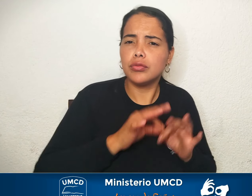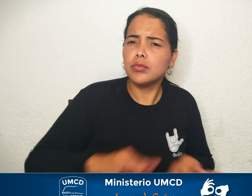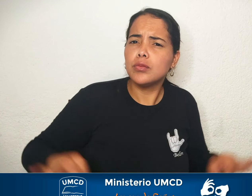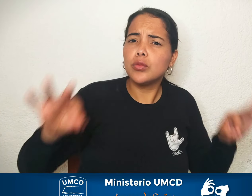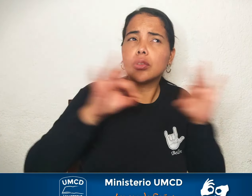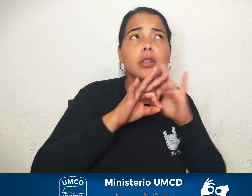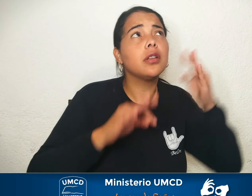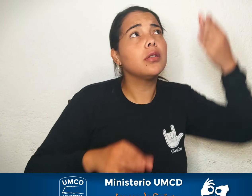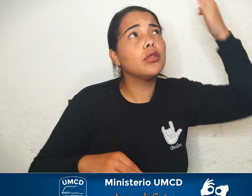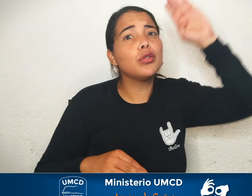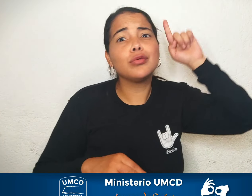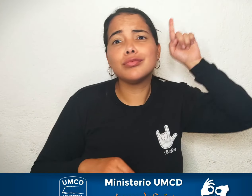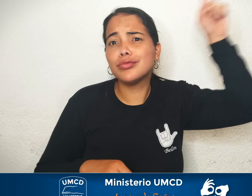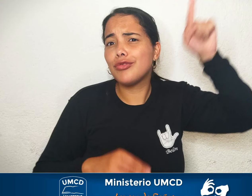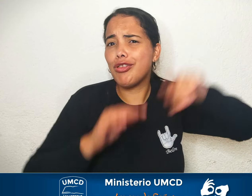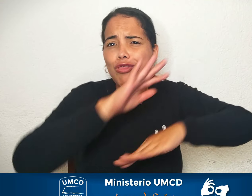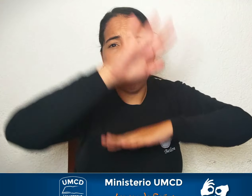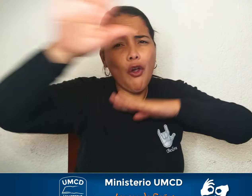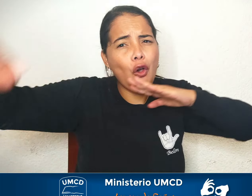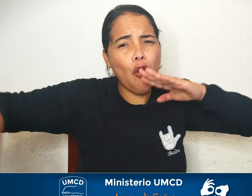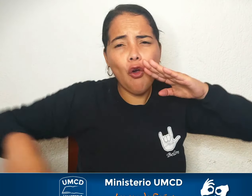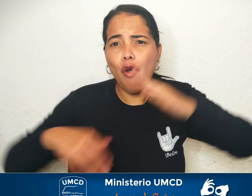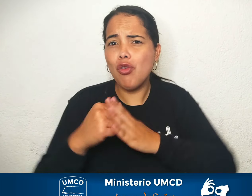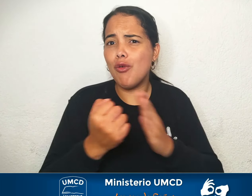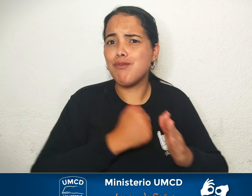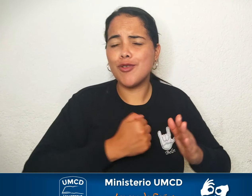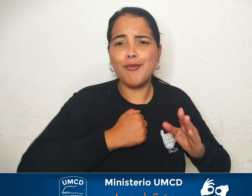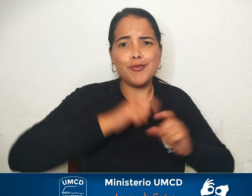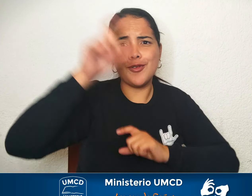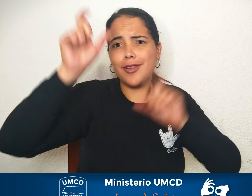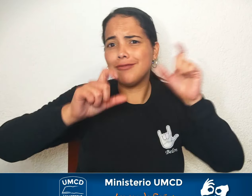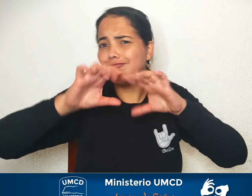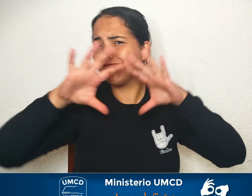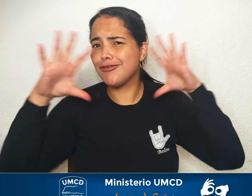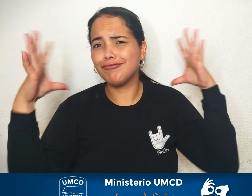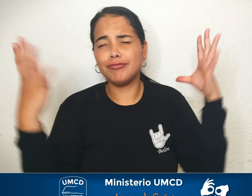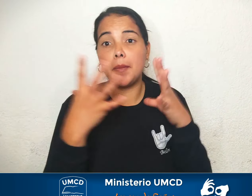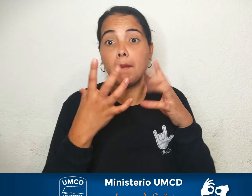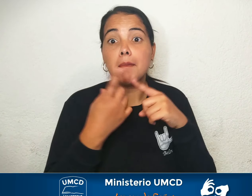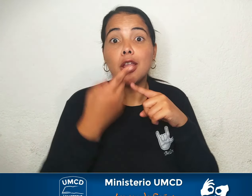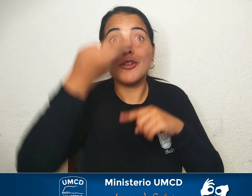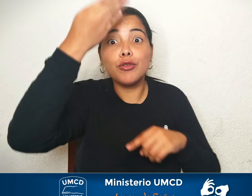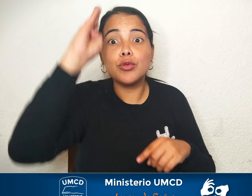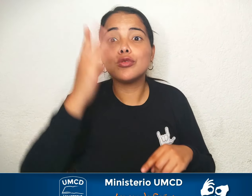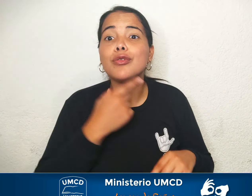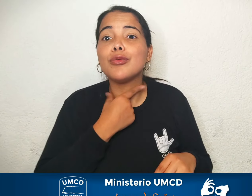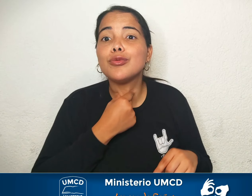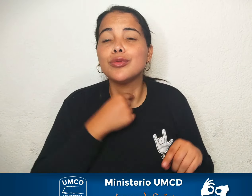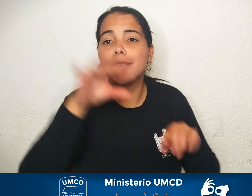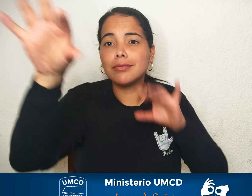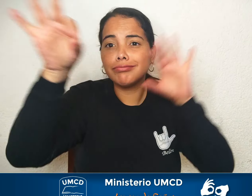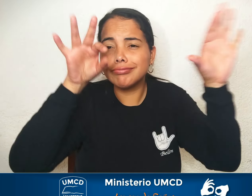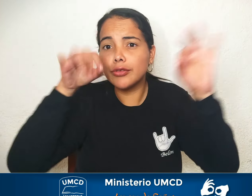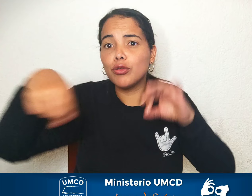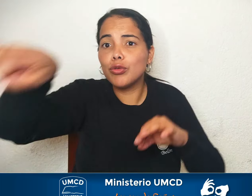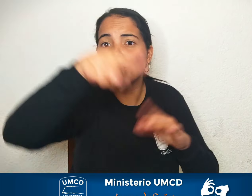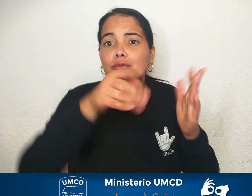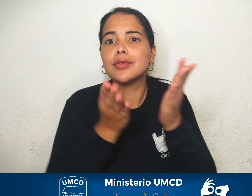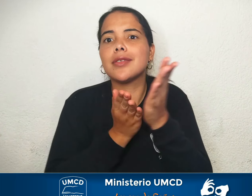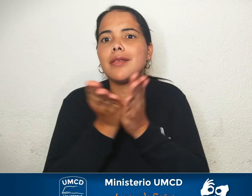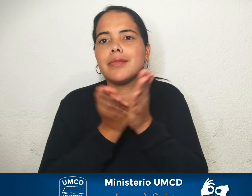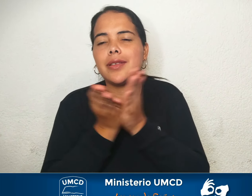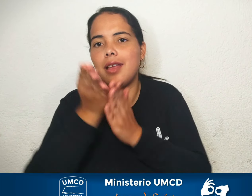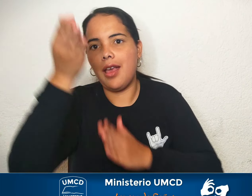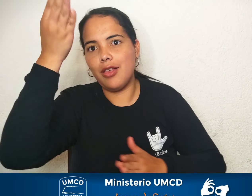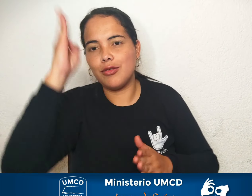claramente de que Él es el autor completo de la obra, pero siempre utiliza a siervos fieles para cumplirlo. Vamos a ver